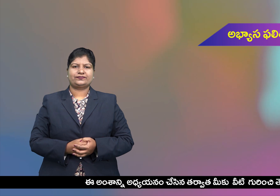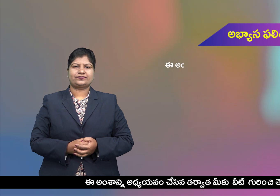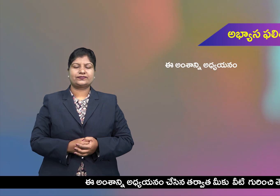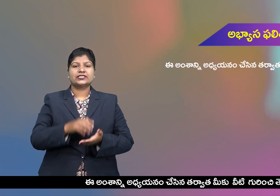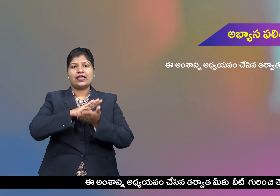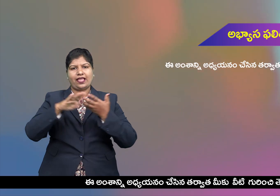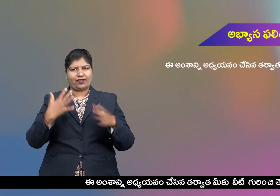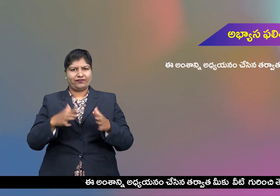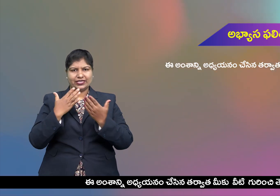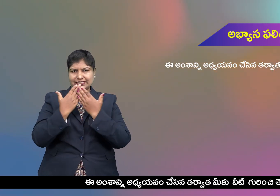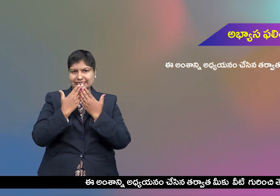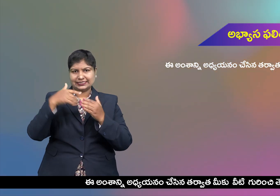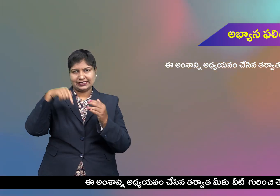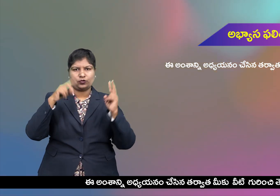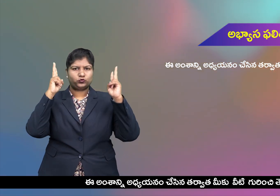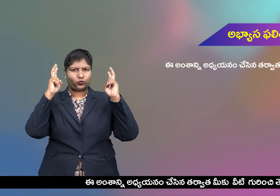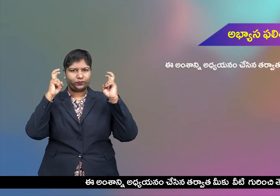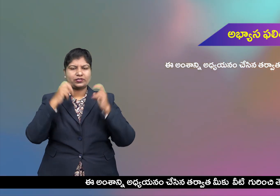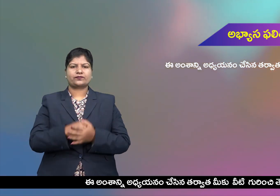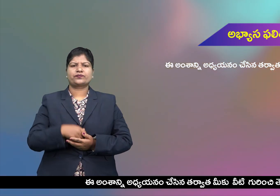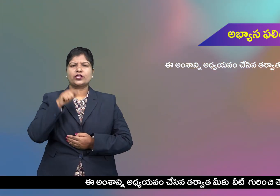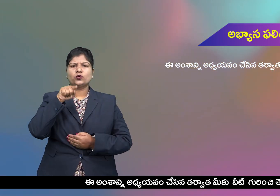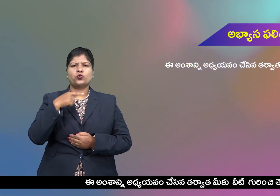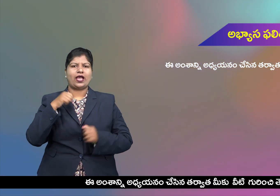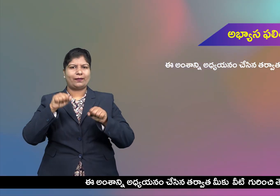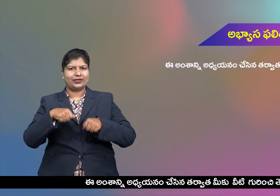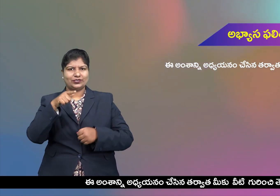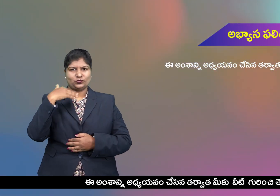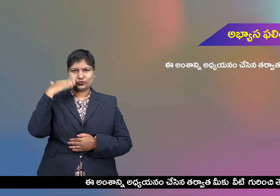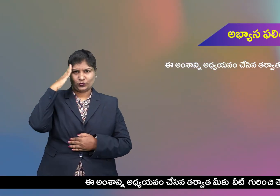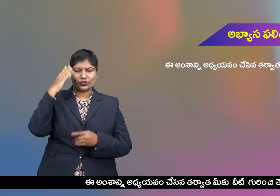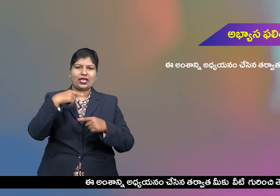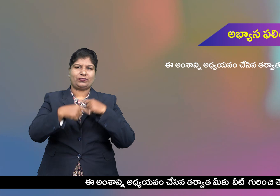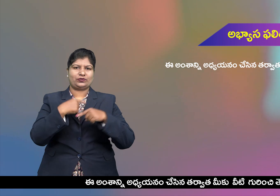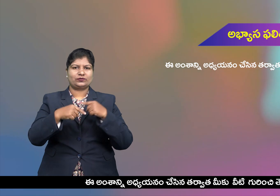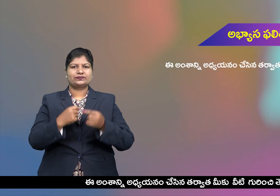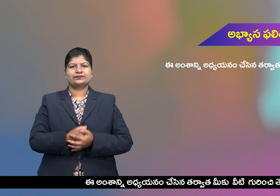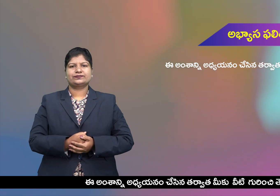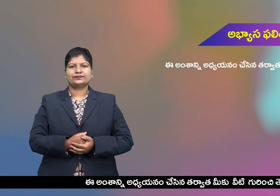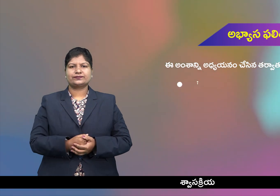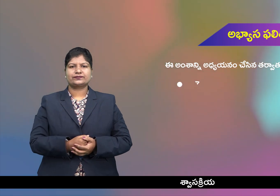ఈ అంశాన్ని అధ్యయనం చేసిన తరువాత మీకు వీటి గురించి తెలుస్తుంది.